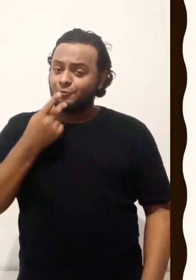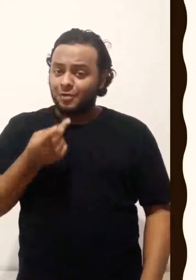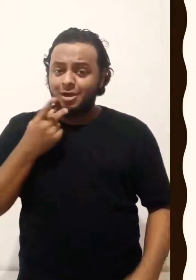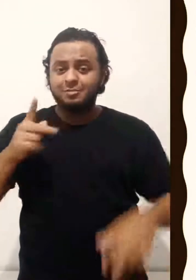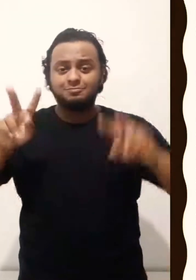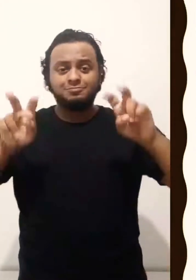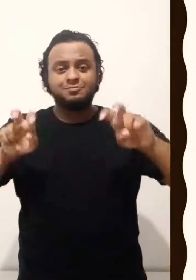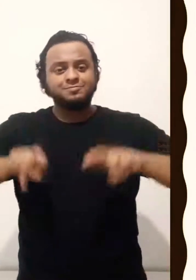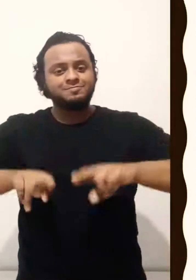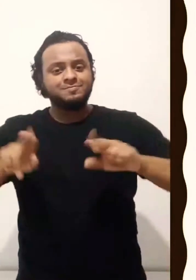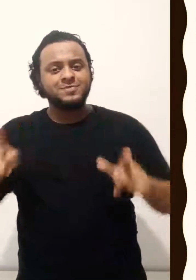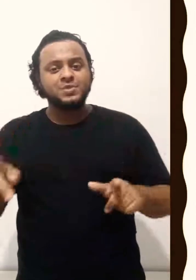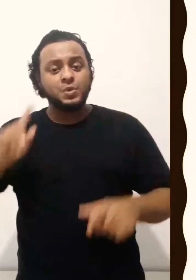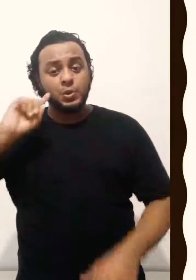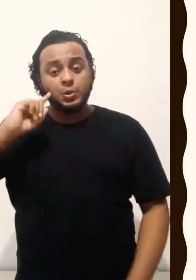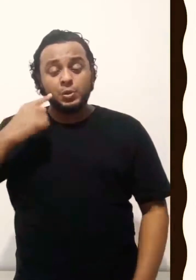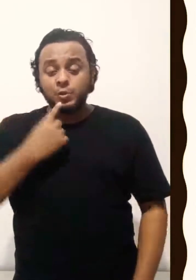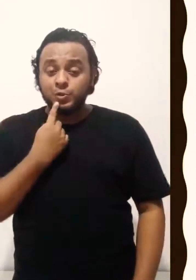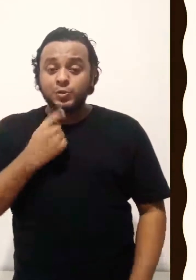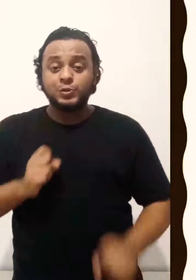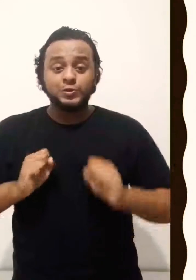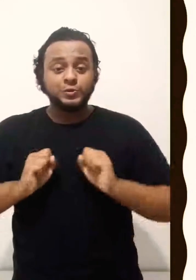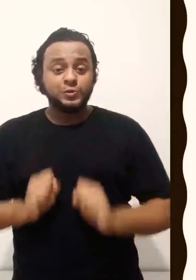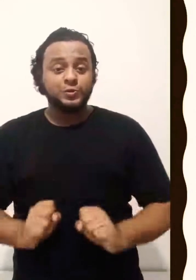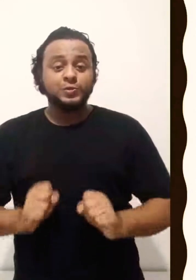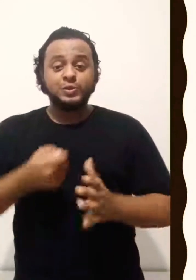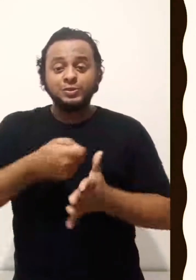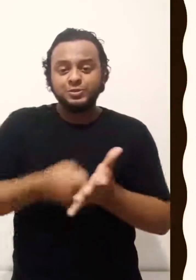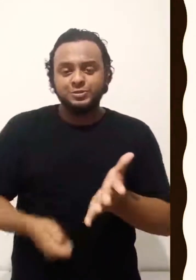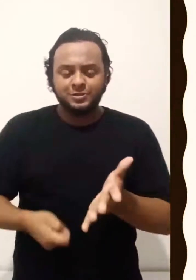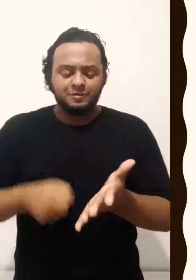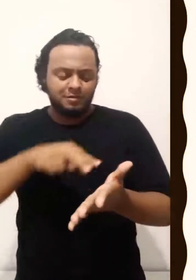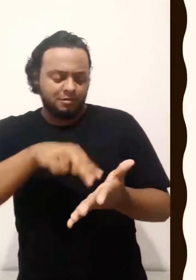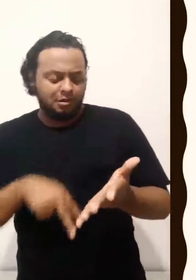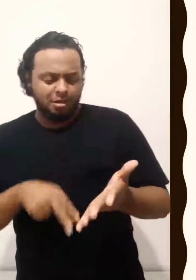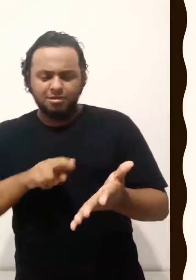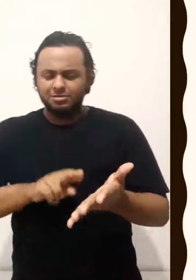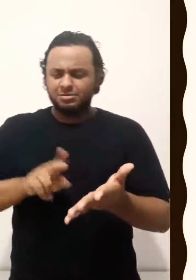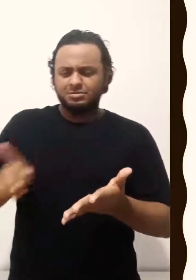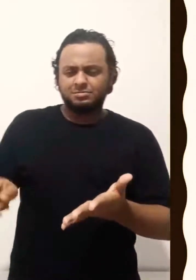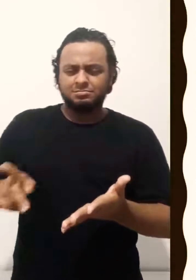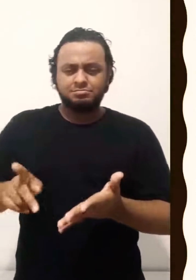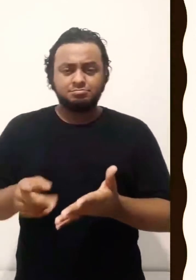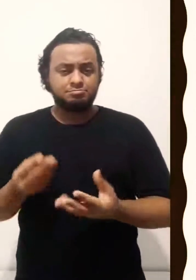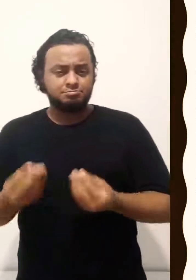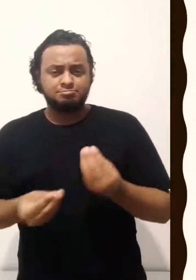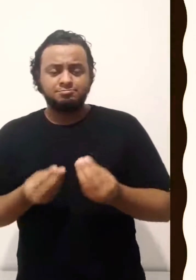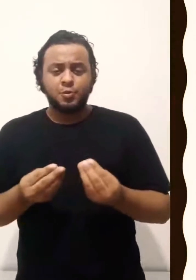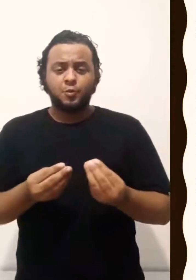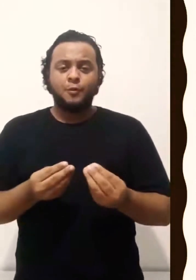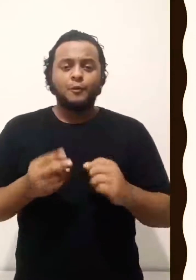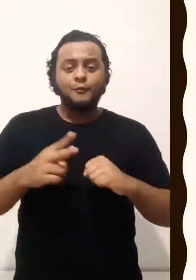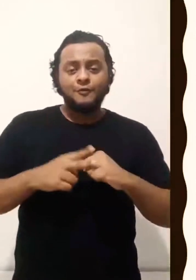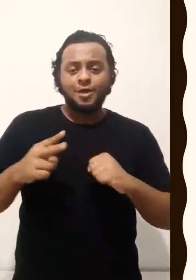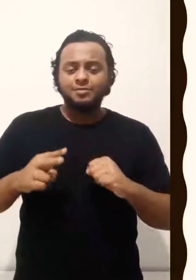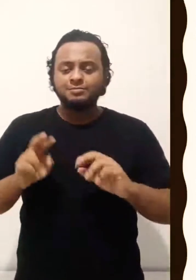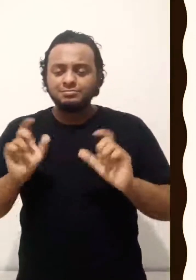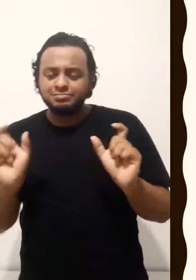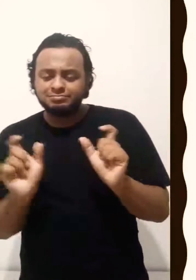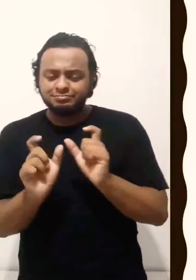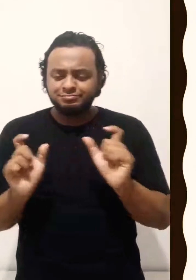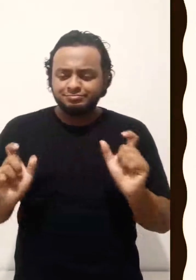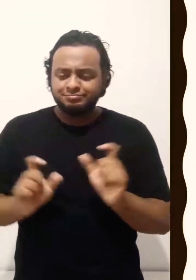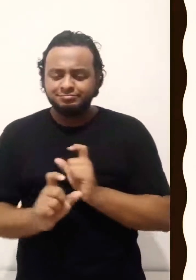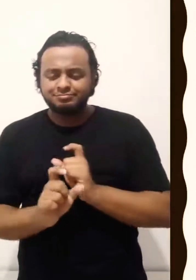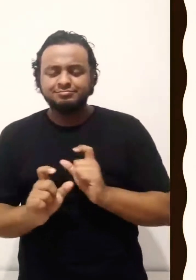falar dessa diferença, porque o surdo ele pode escrever de uma outra forma, sem conjugar